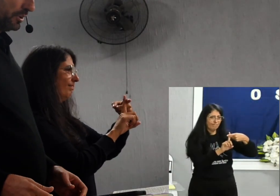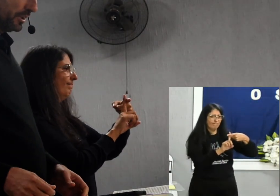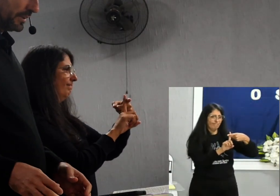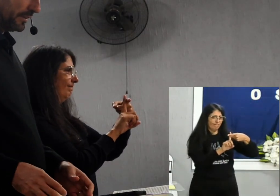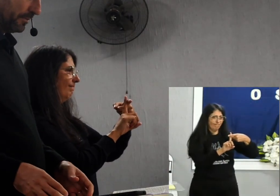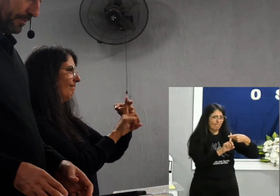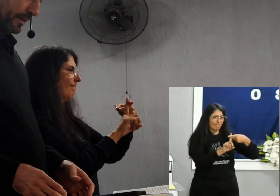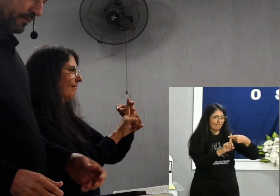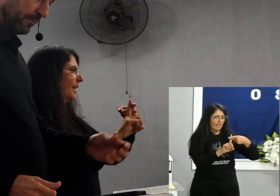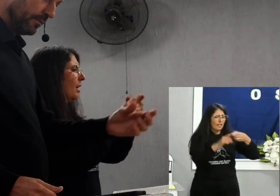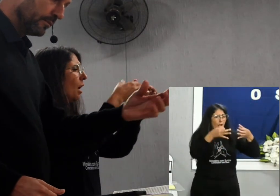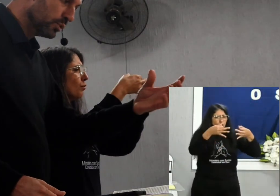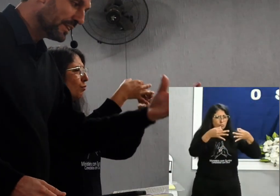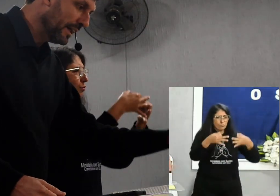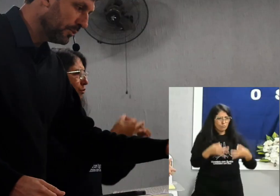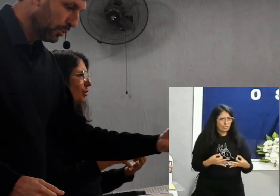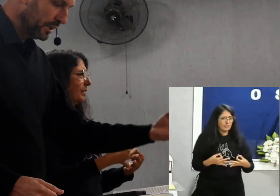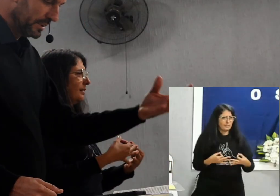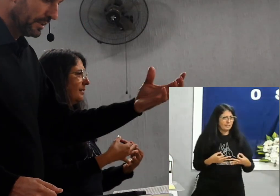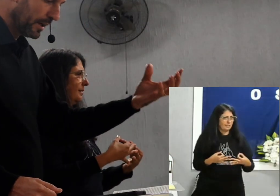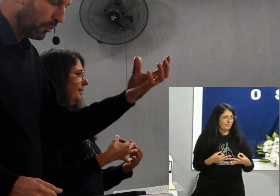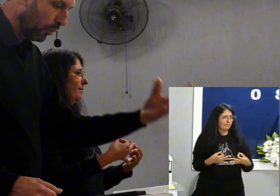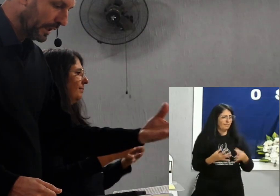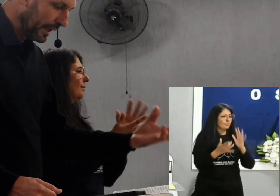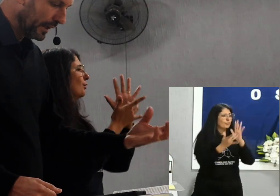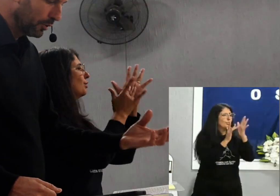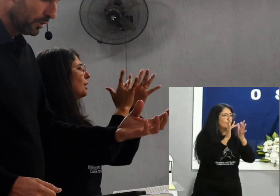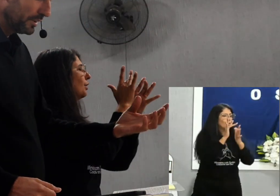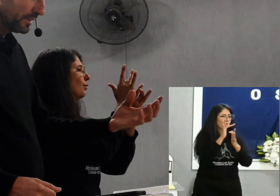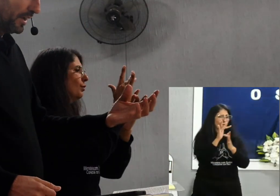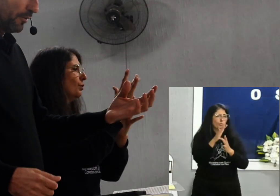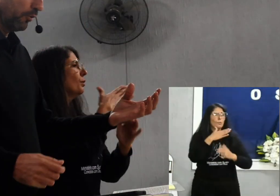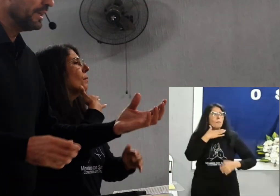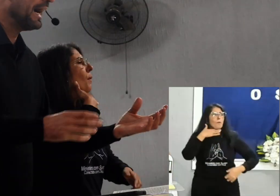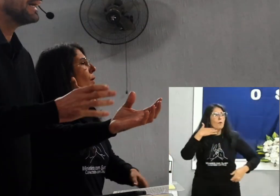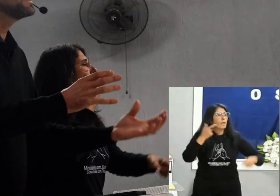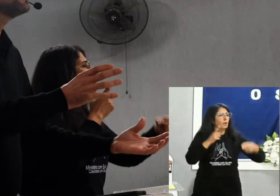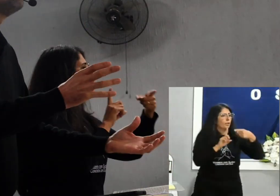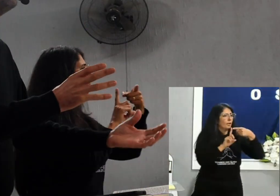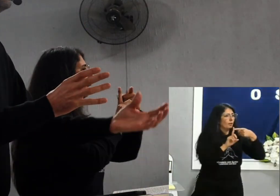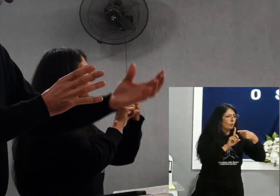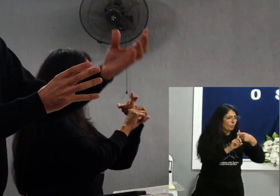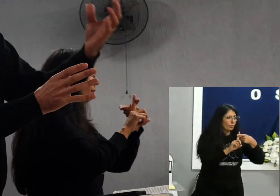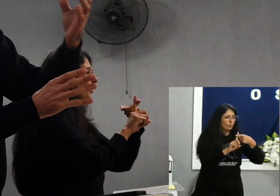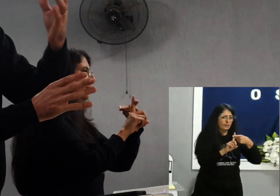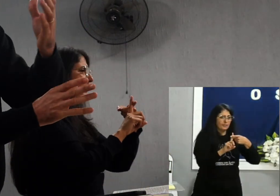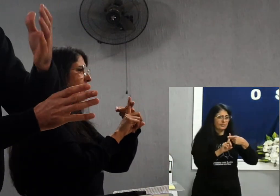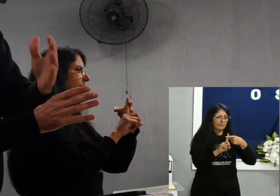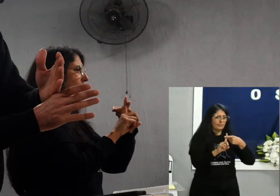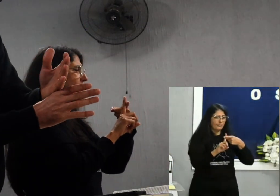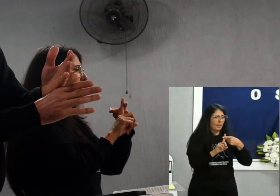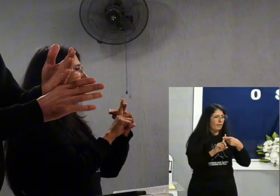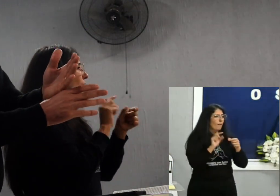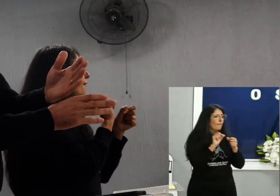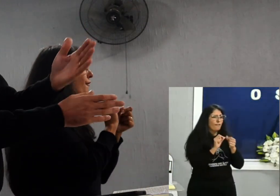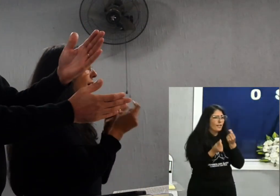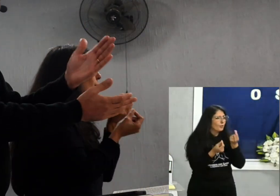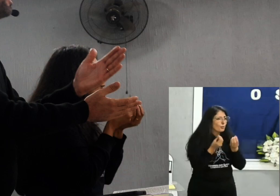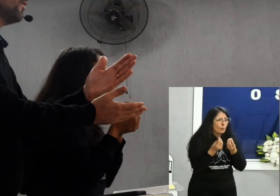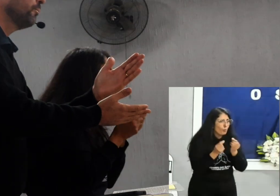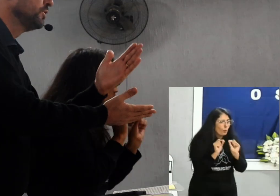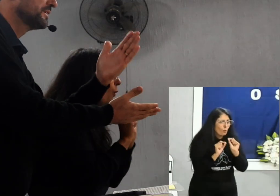E a justiça do santo que se entregou naquela cruz foi atribuída aos que creem.